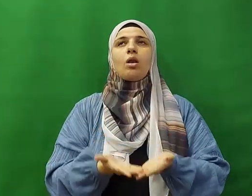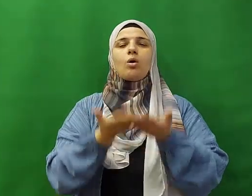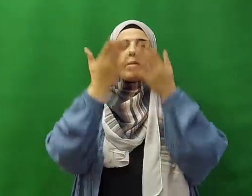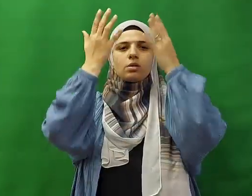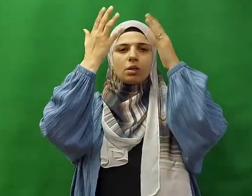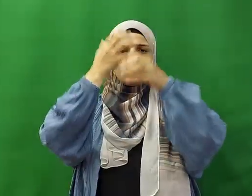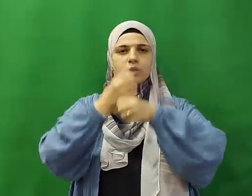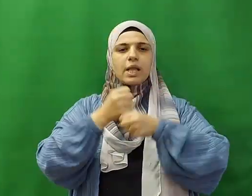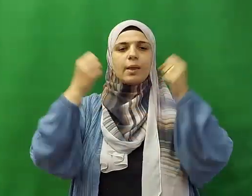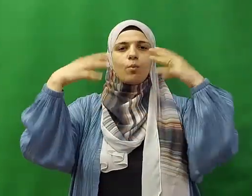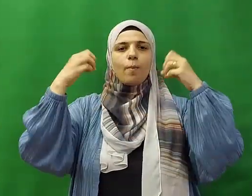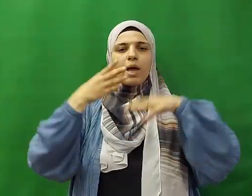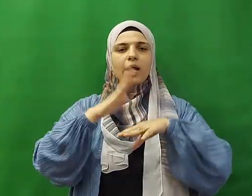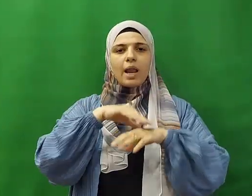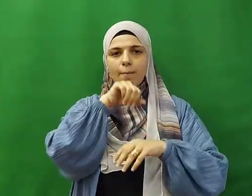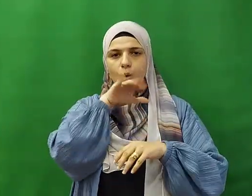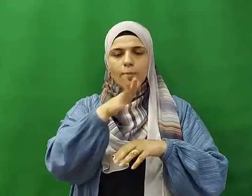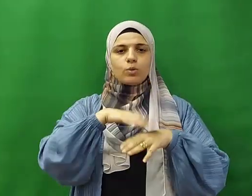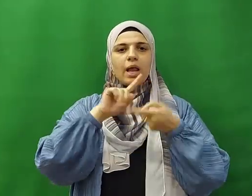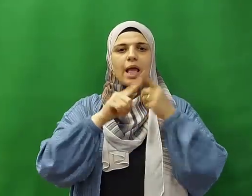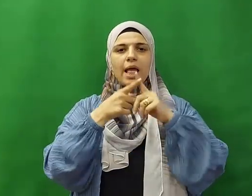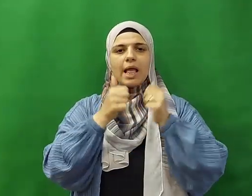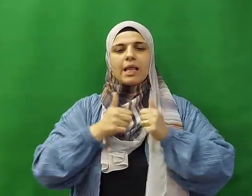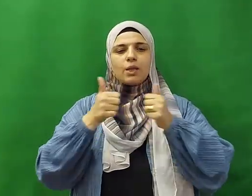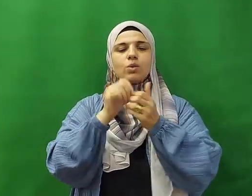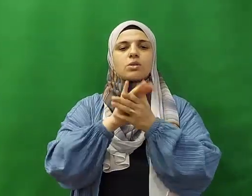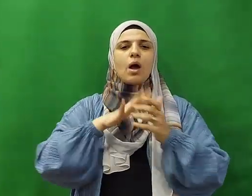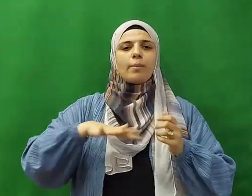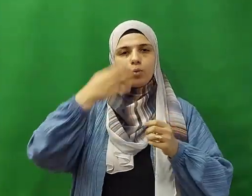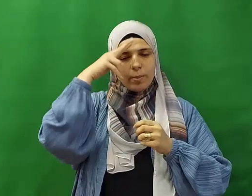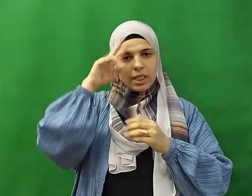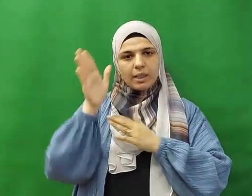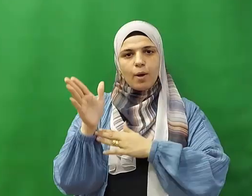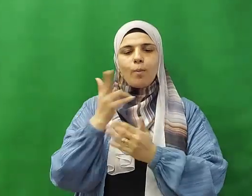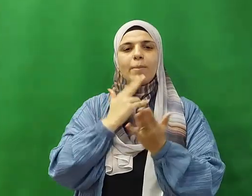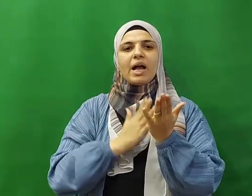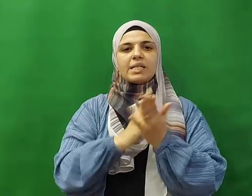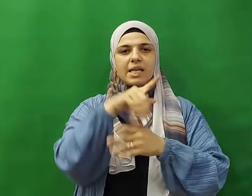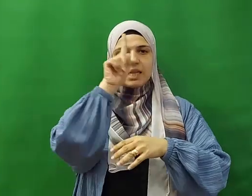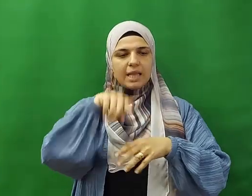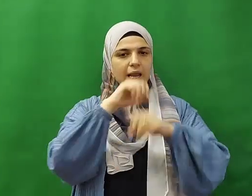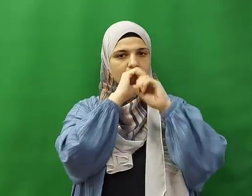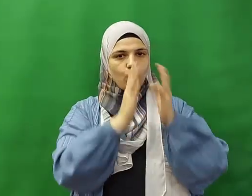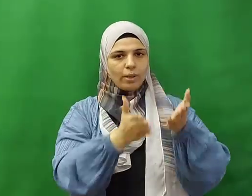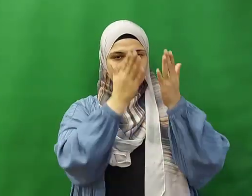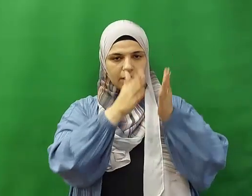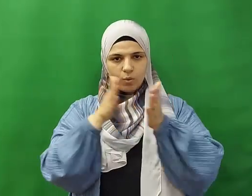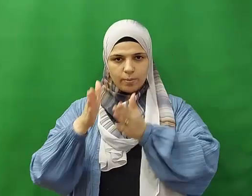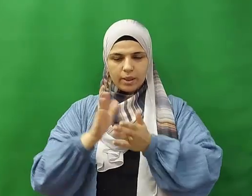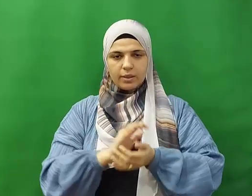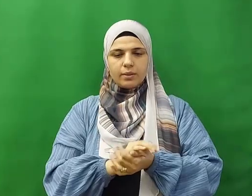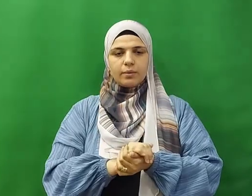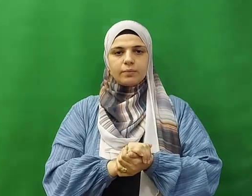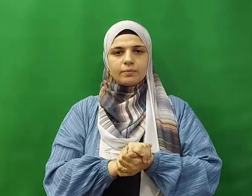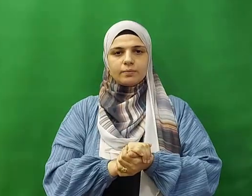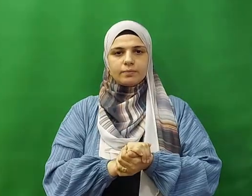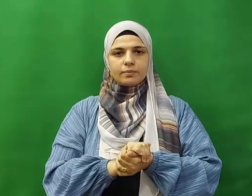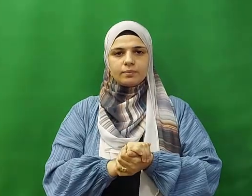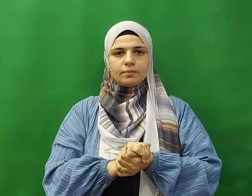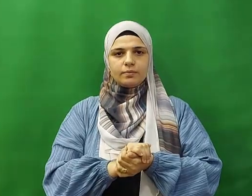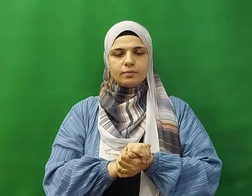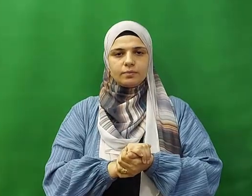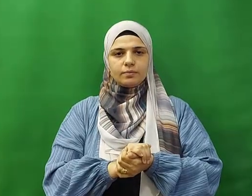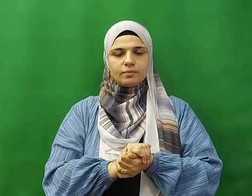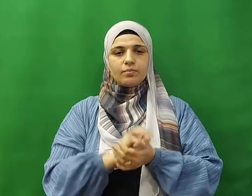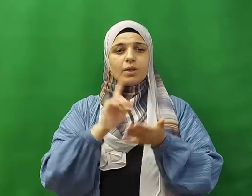عبده ورسوله. اللهم صل وسلم وبارك عليه وعلى آله وصحبه ومن تبعهم بإحسان إلى يوم الدين،